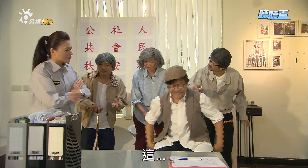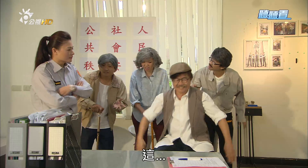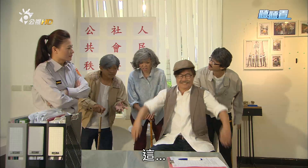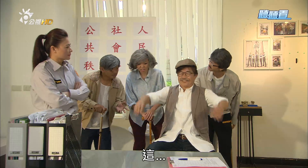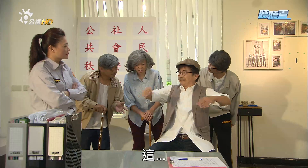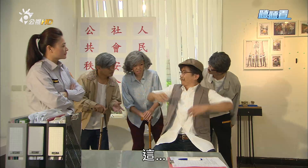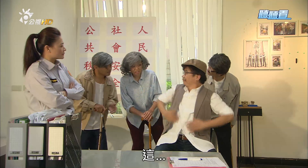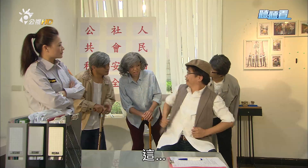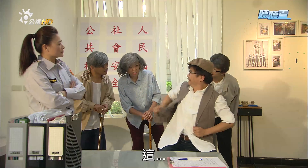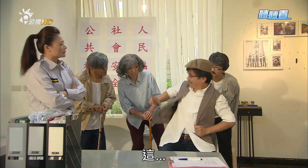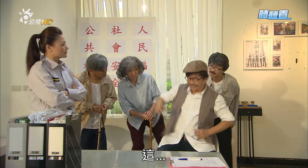这，